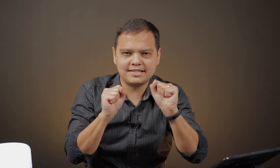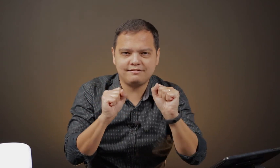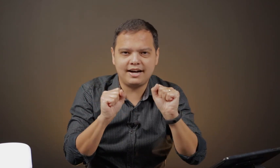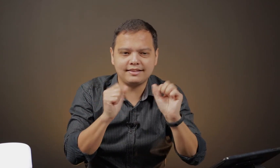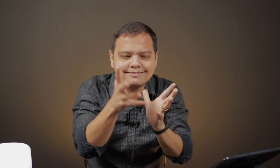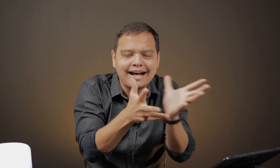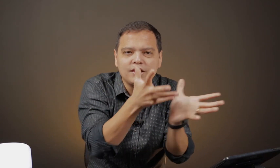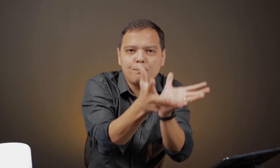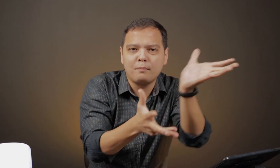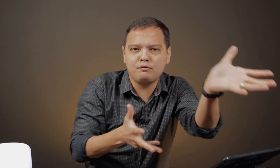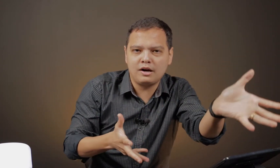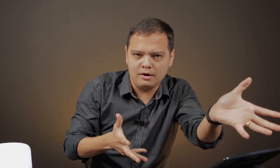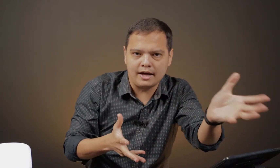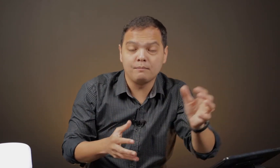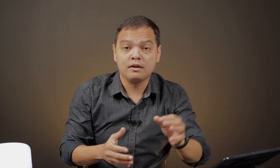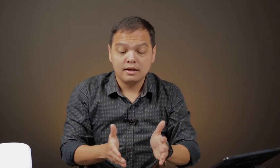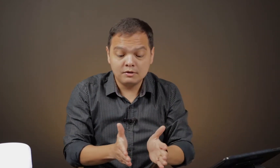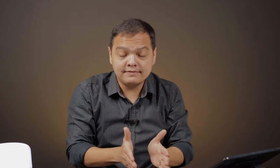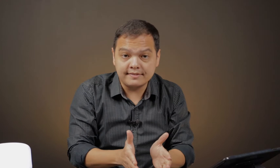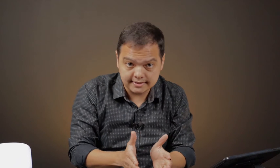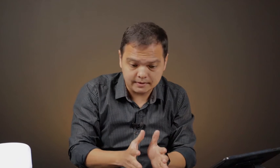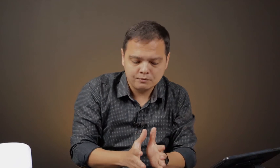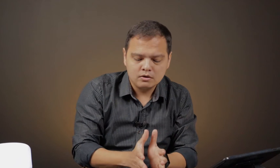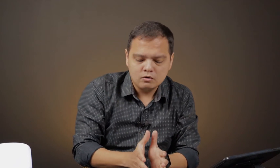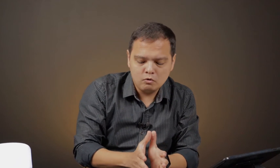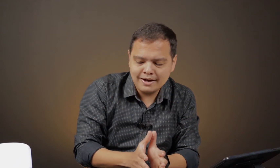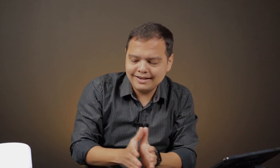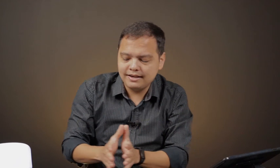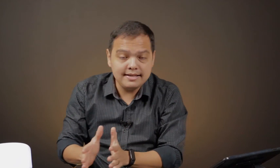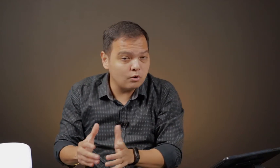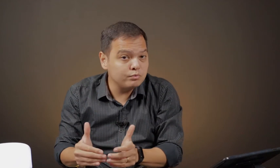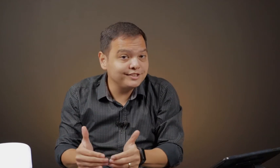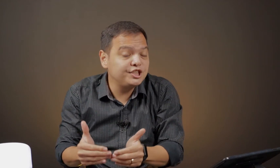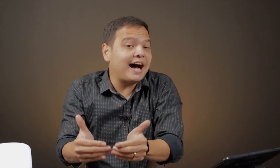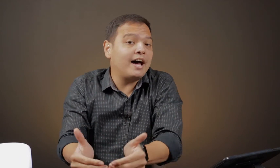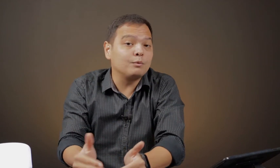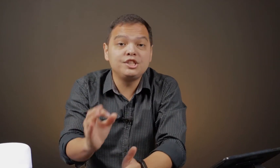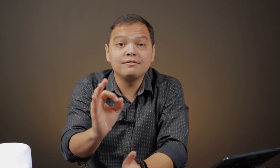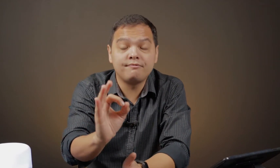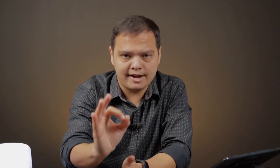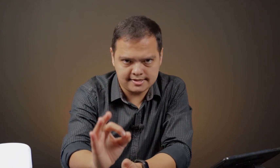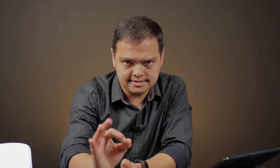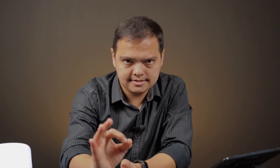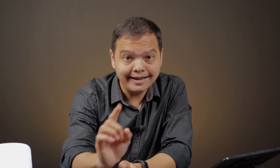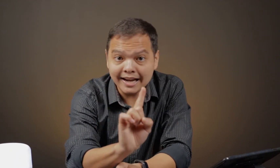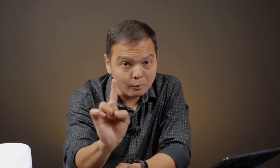começava a tentar ter o próprio vocabulário. Você vai fazer uma lista, um diário de frases. Não é